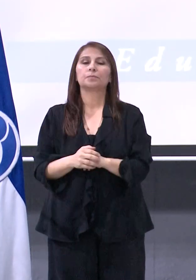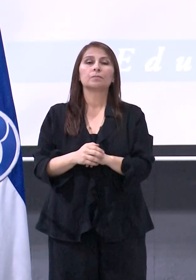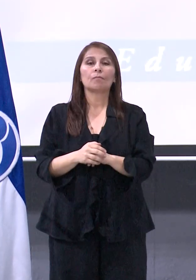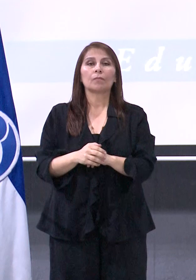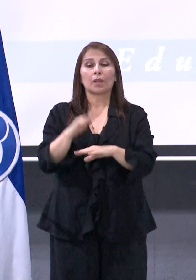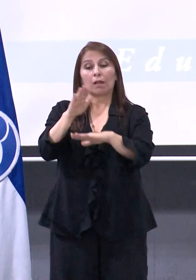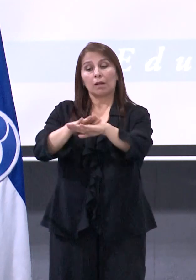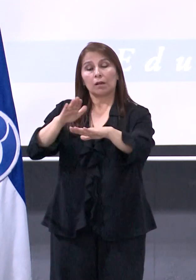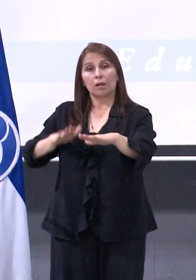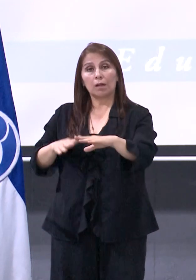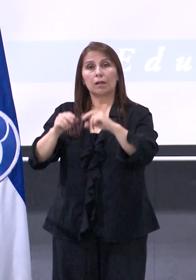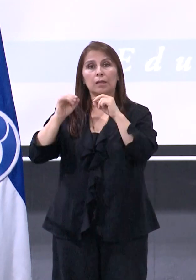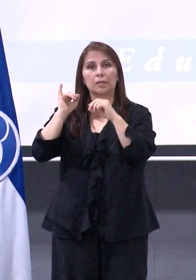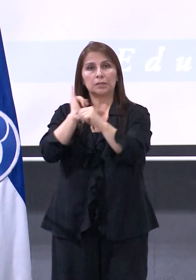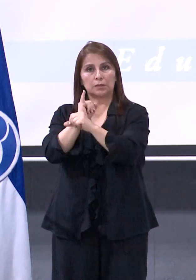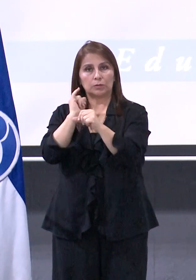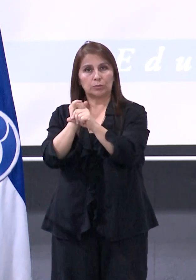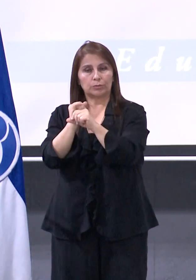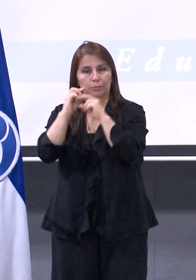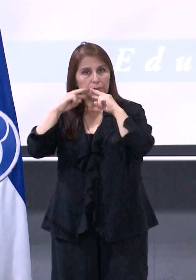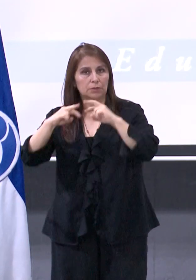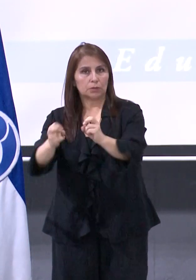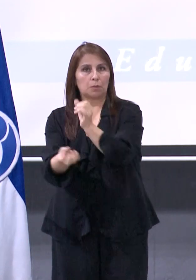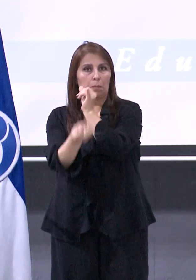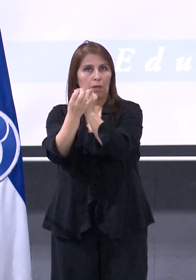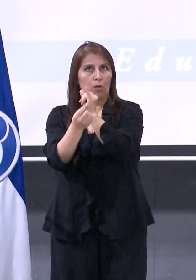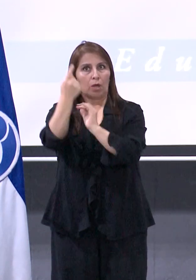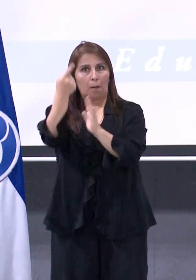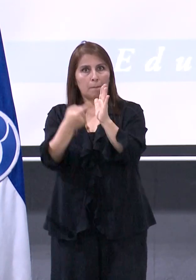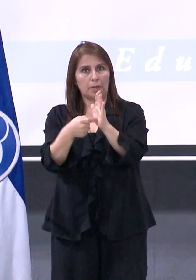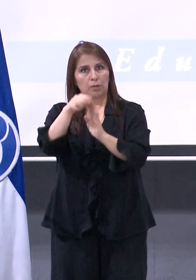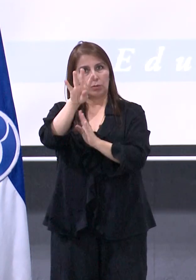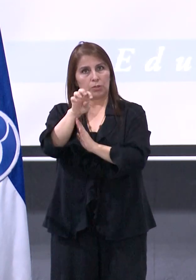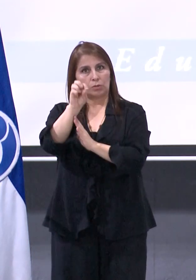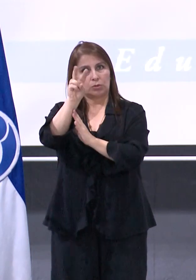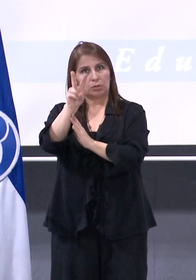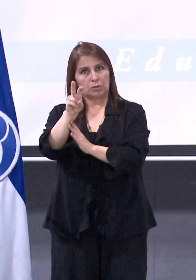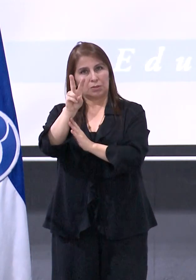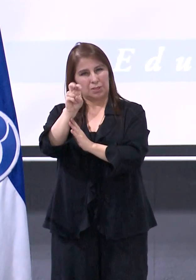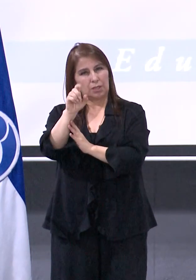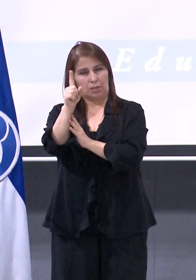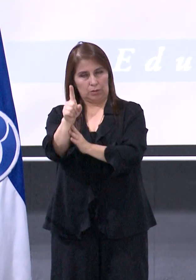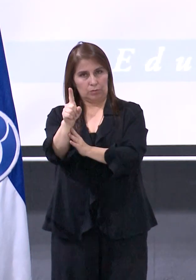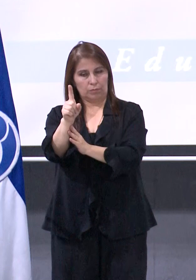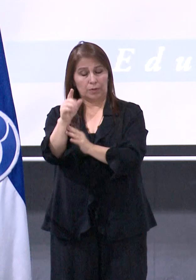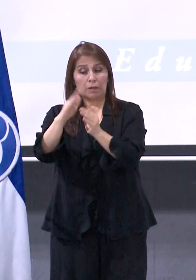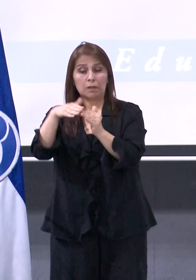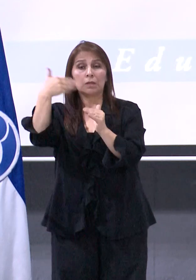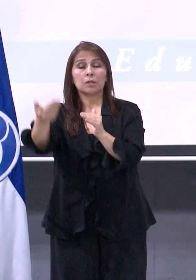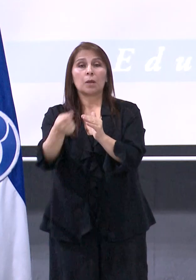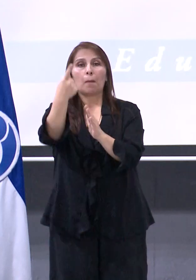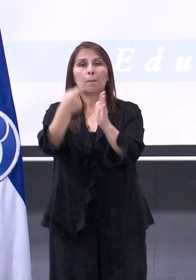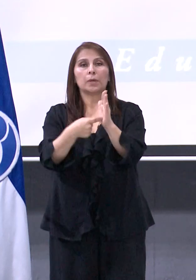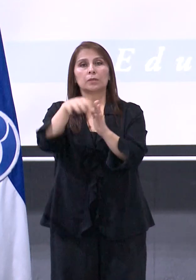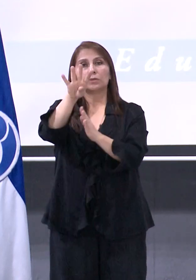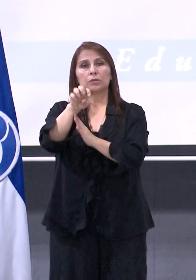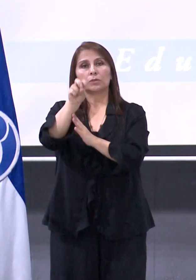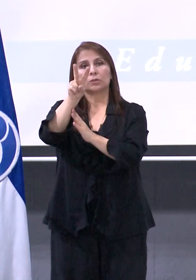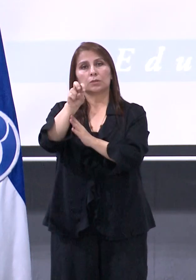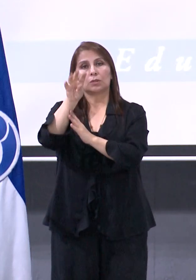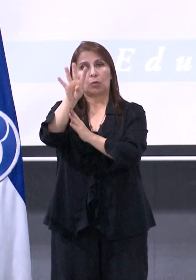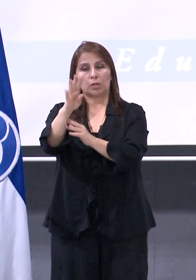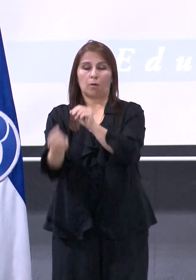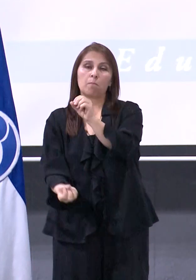investigaciones pedagógicas que surge milo entre 31 y el 74 pues lo que es el centro de investigaciones de la